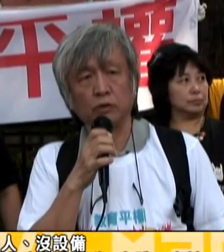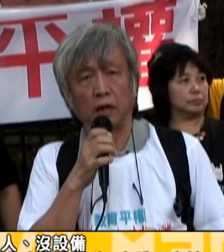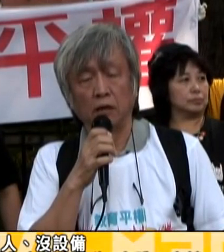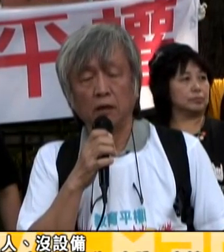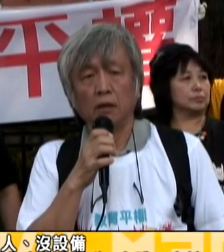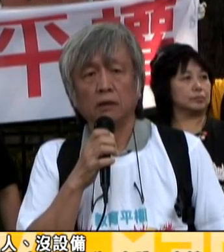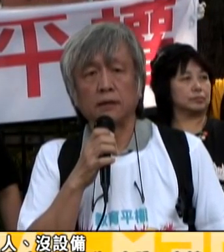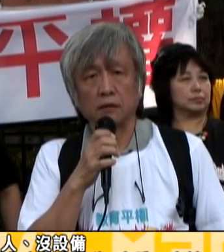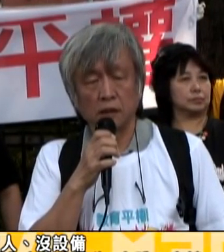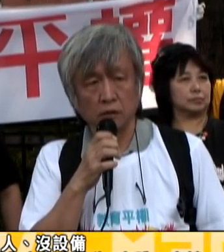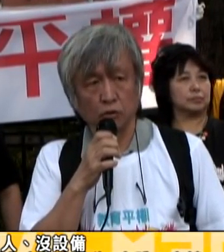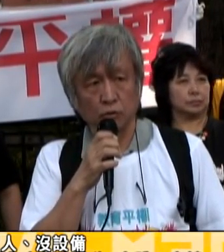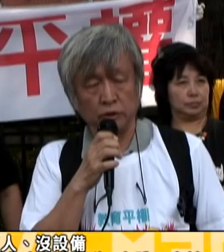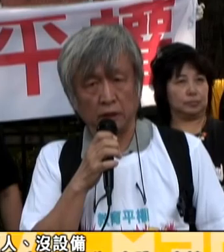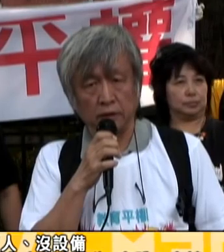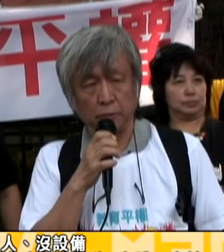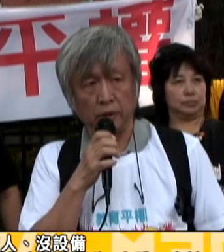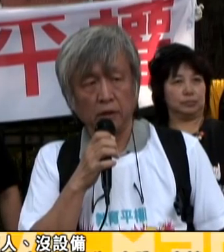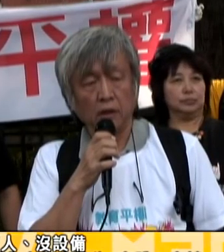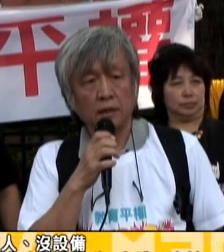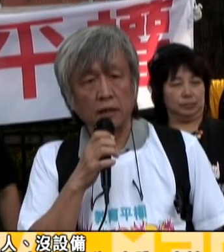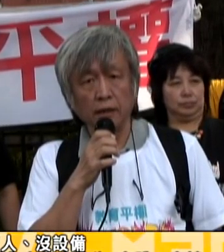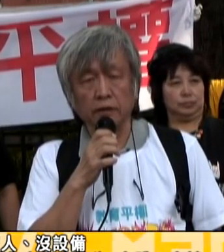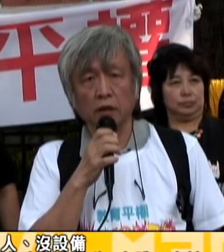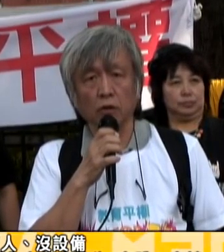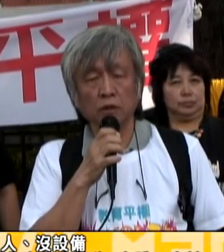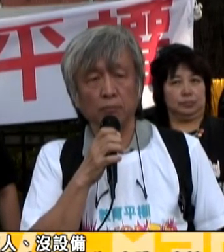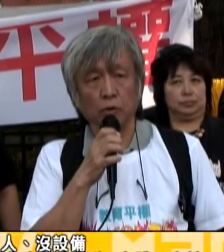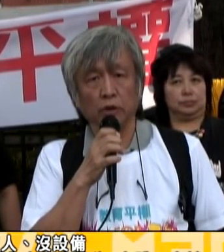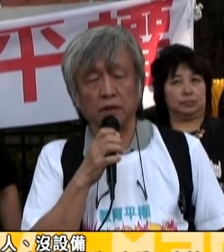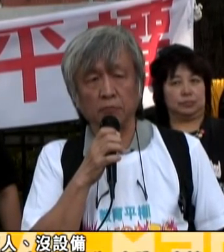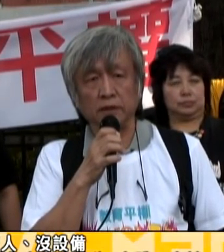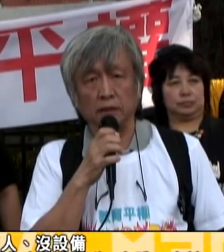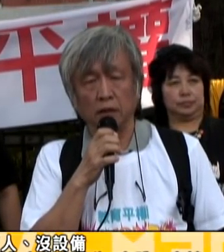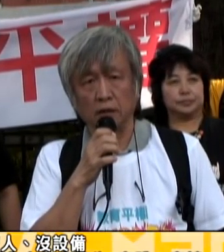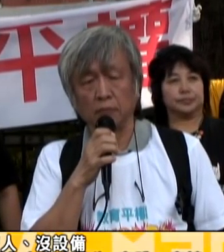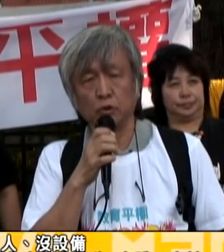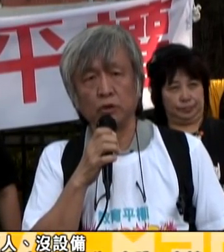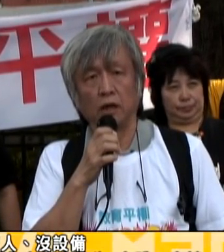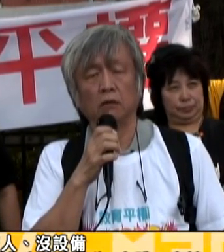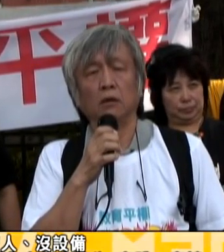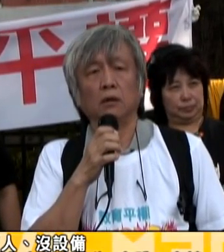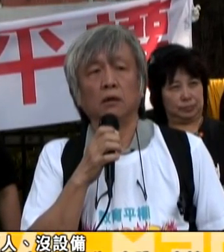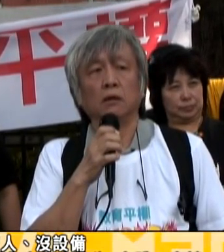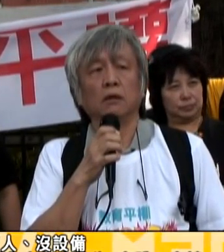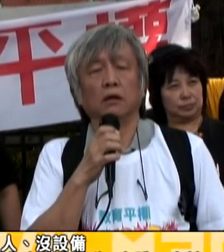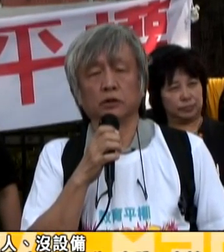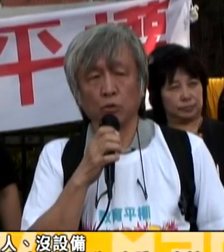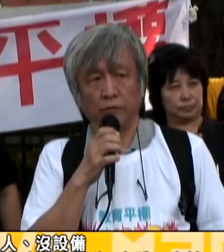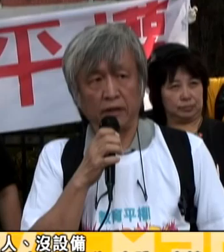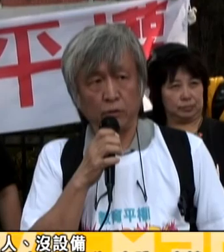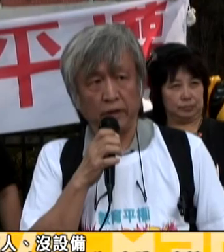要上厕所需要人员。刚刚也听到聋人朋友他们是讲到了他们需要手语翻译员、